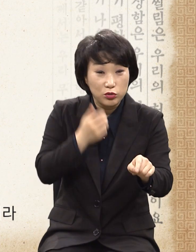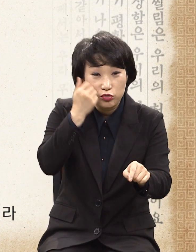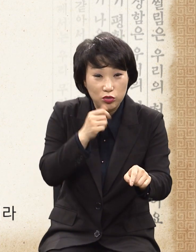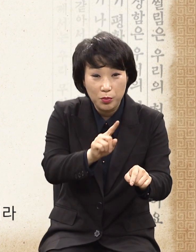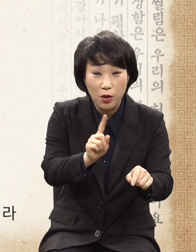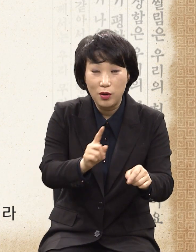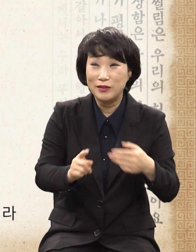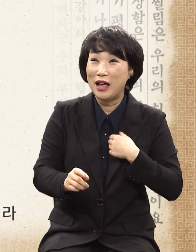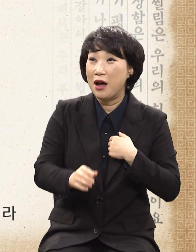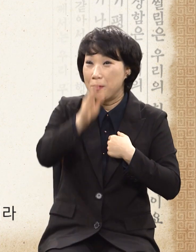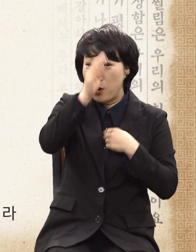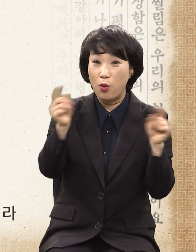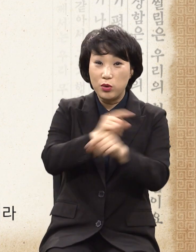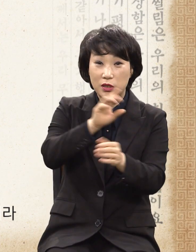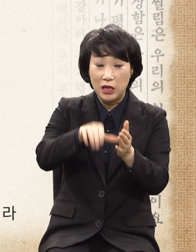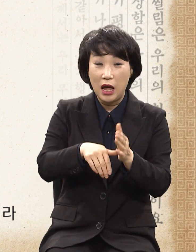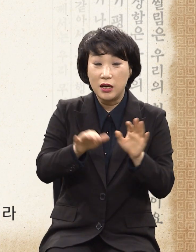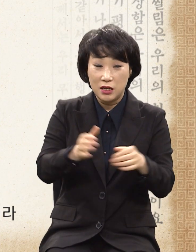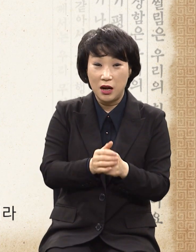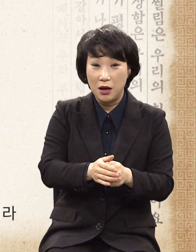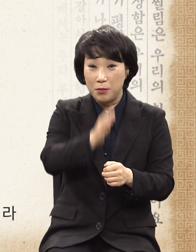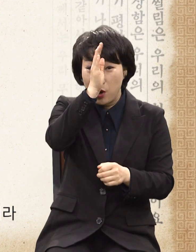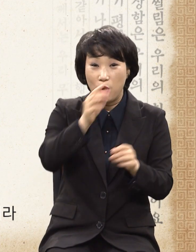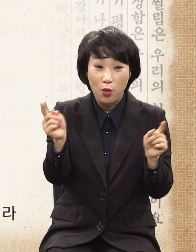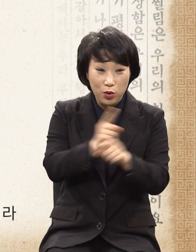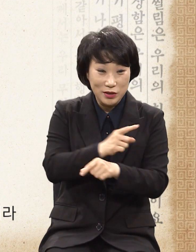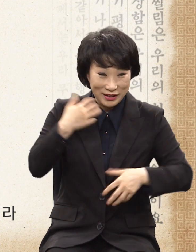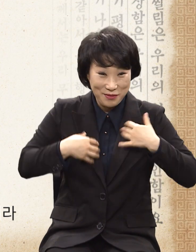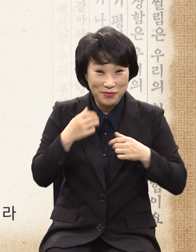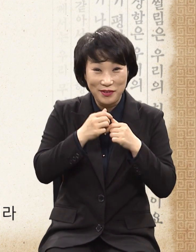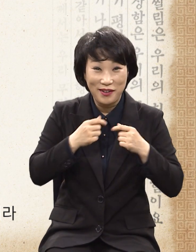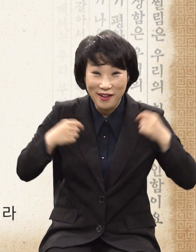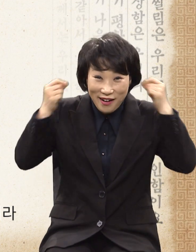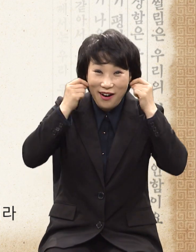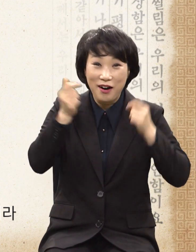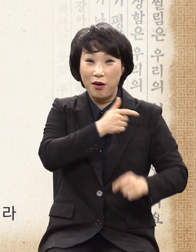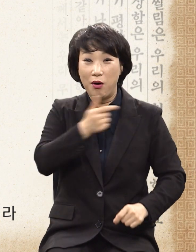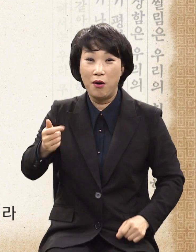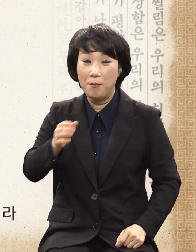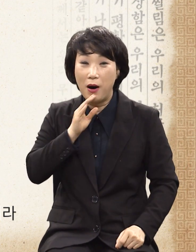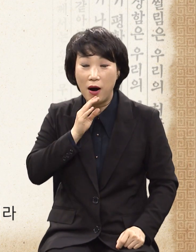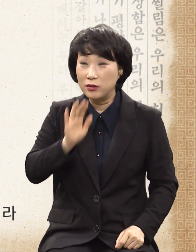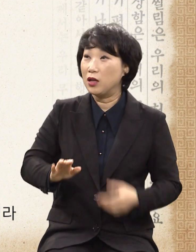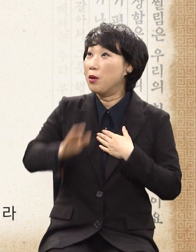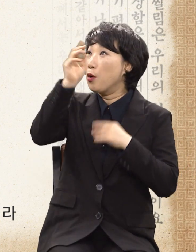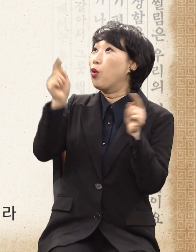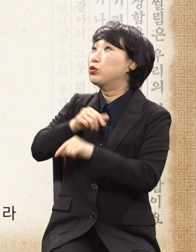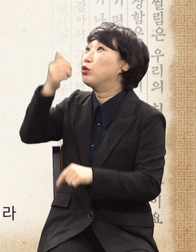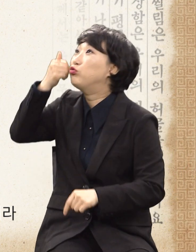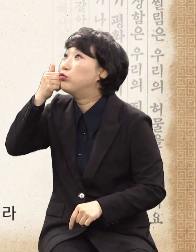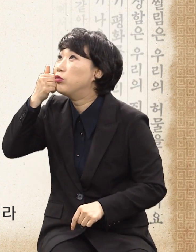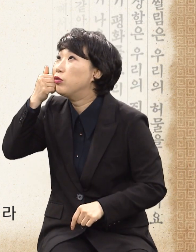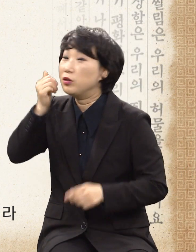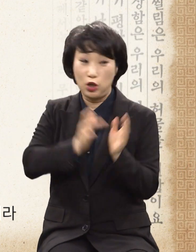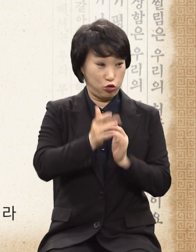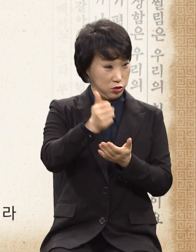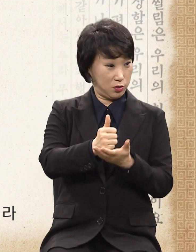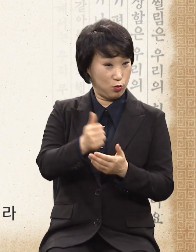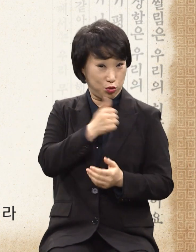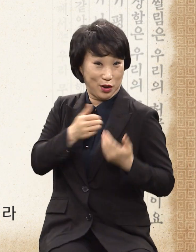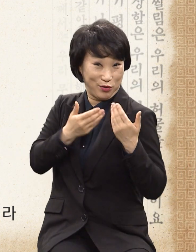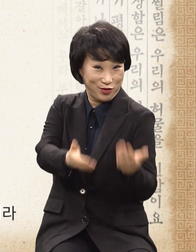사람이 질병에서 치료받을 때 질병에서 치료받음이 기쁨이 넘쳐나지만 이분이 누구냐? 예수다 이